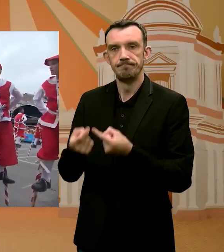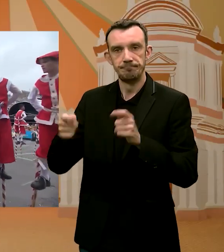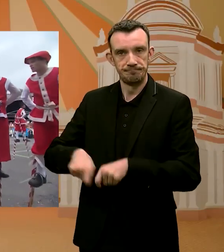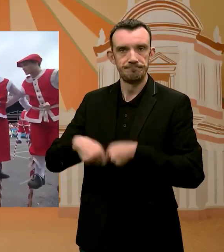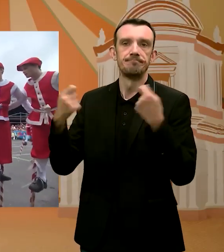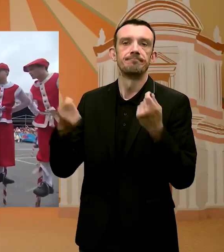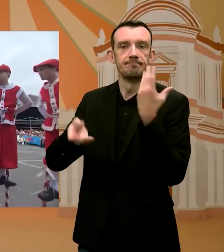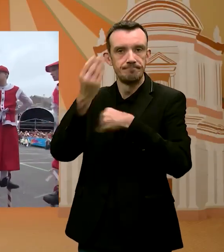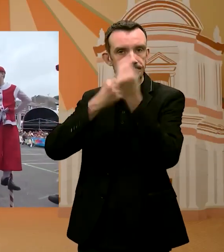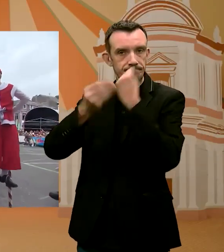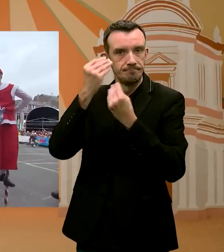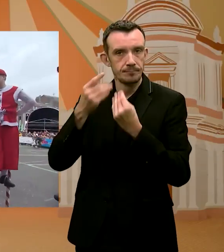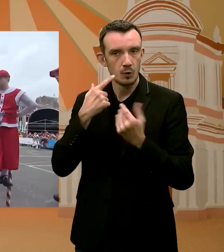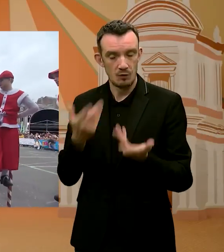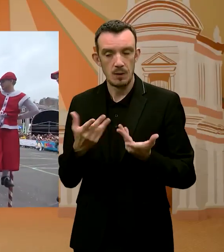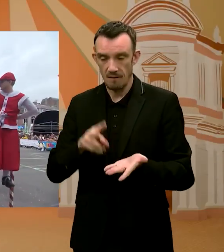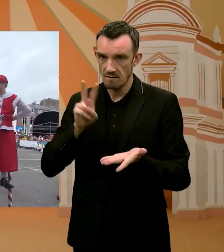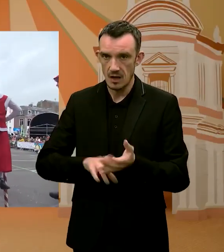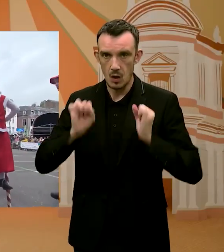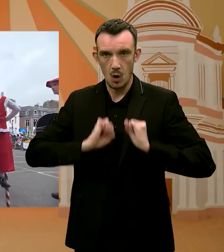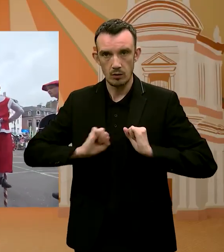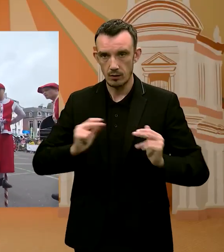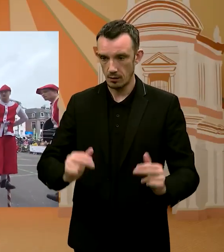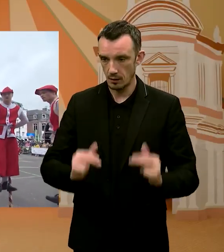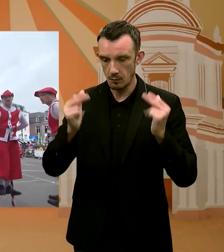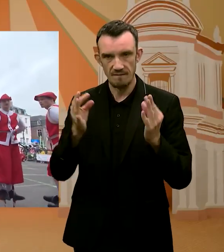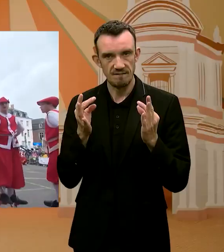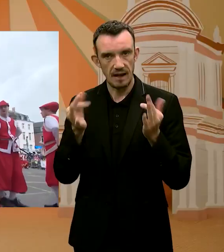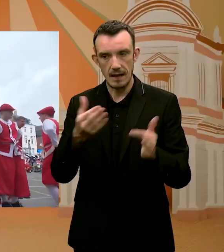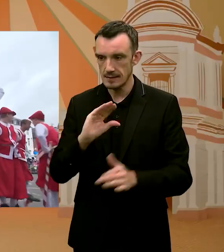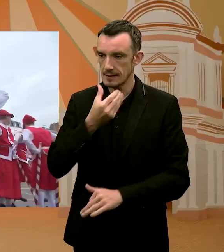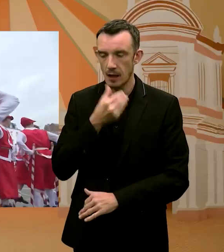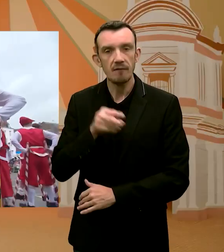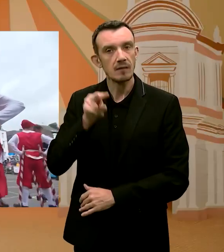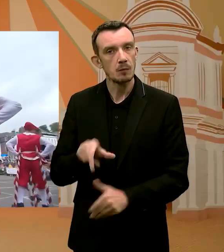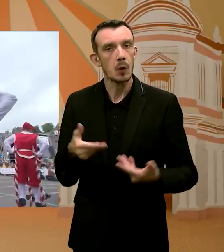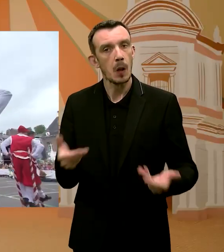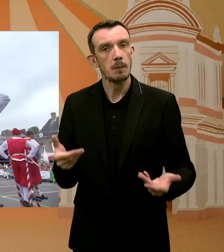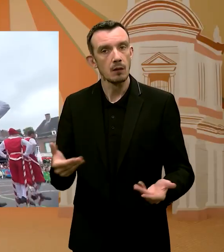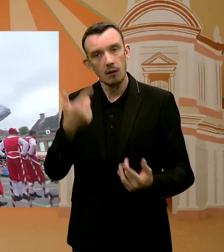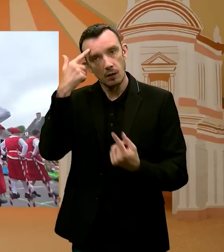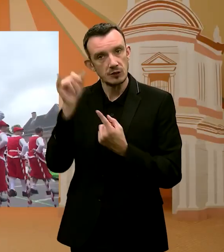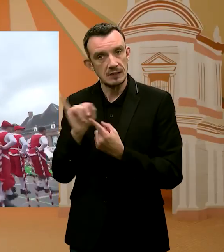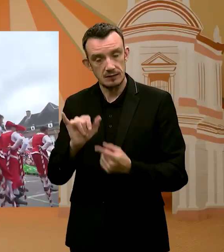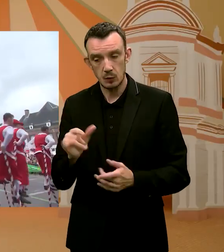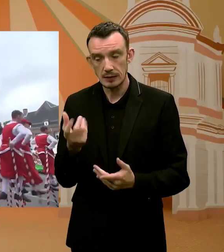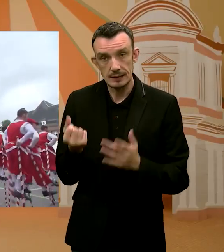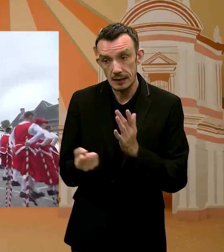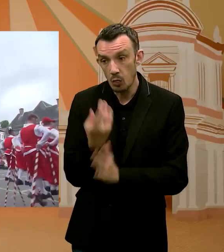de beaucoup plus fin et qui permet que les gens puissent vraiment devenir autonomes très vite et devenir des échasseurs